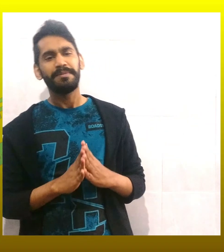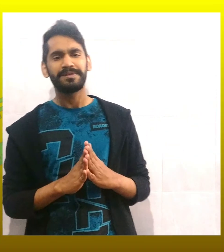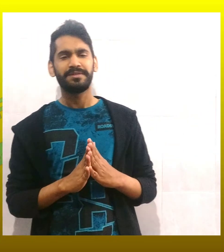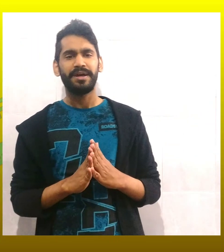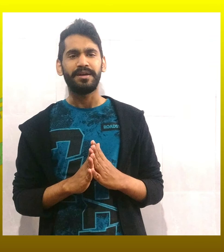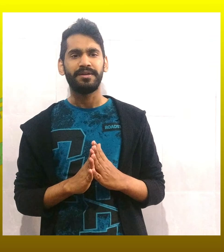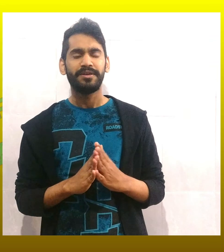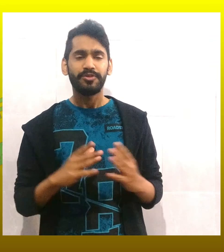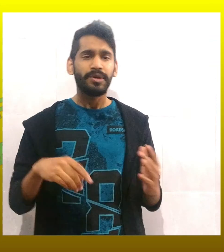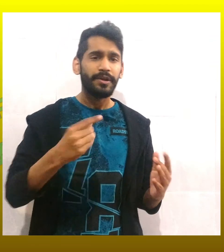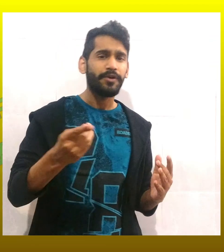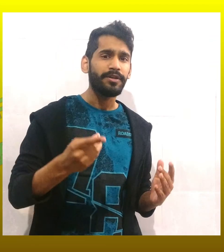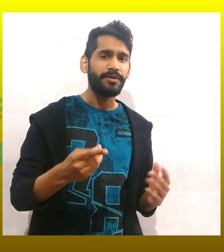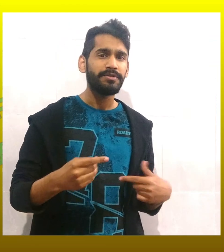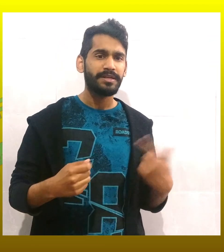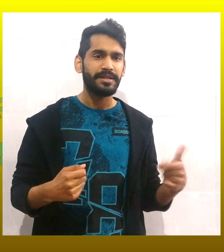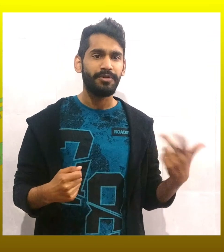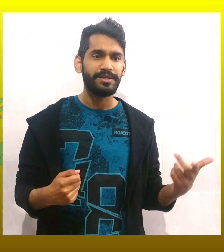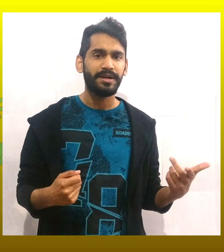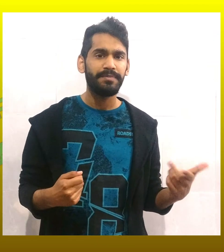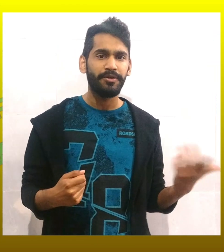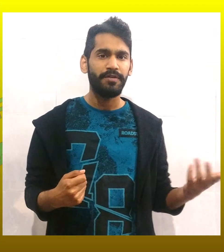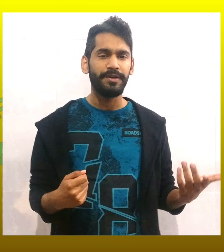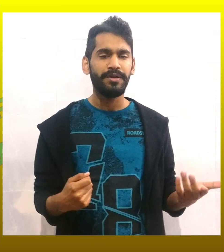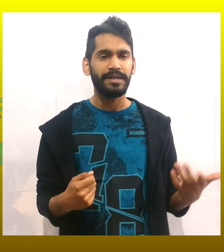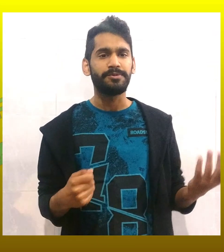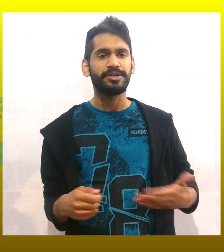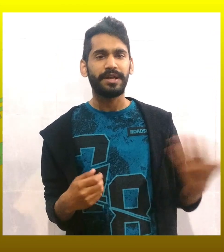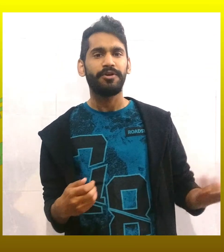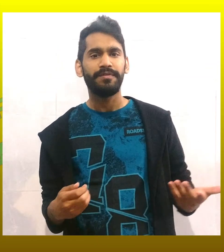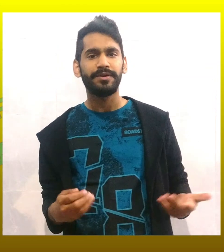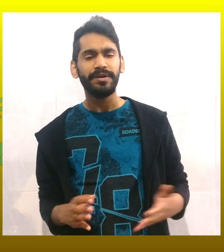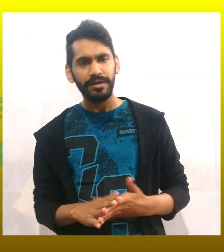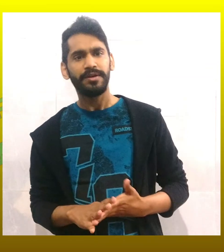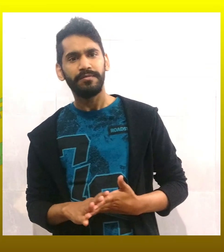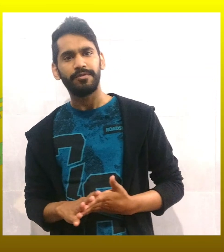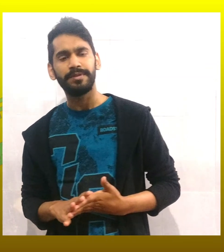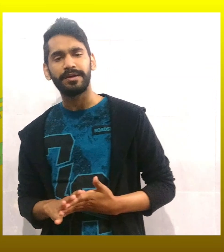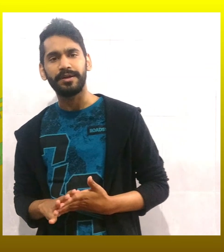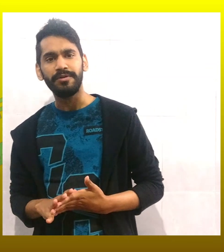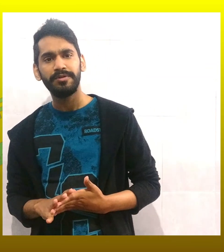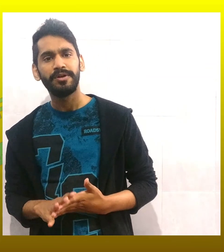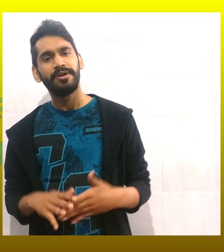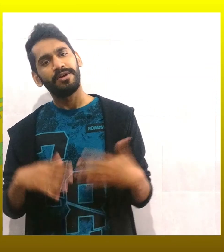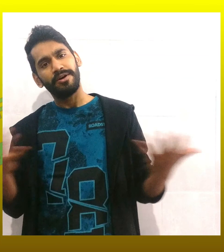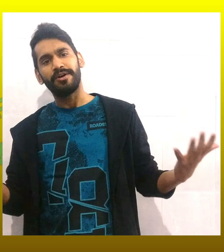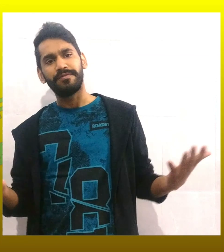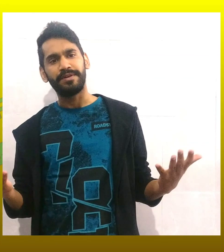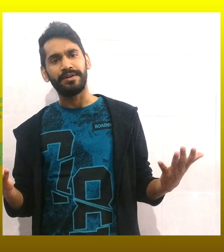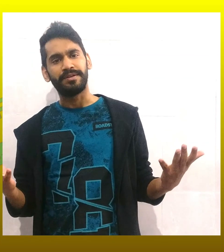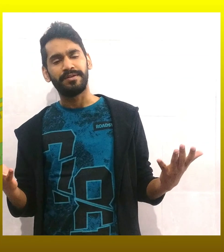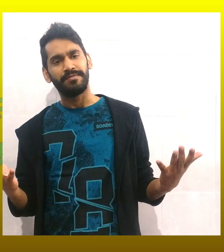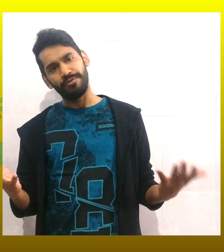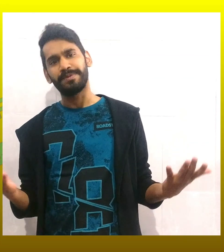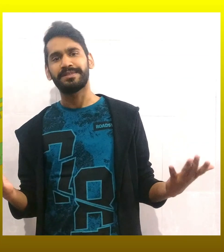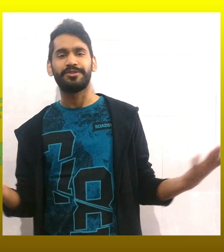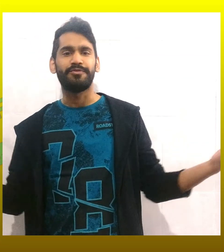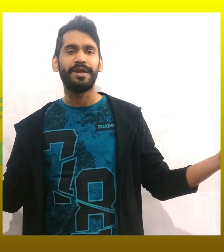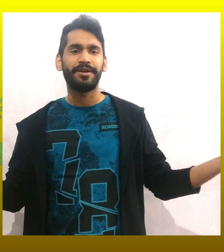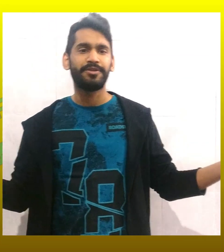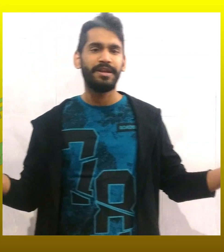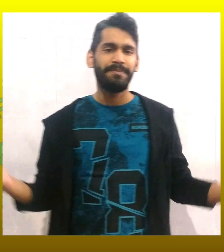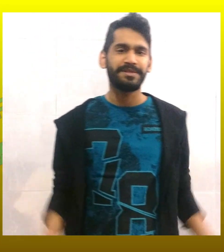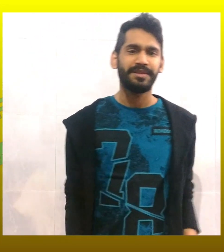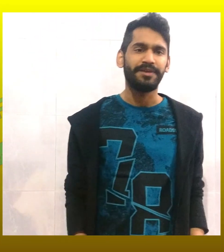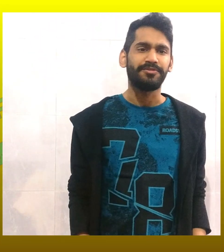दो, नहीं पसंद आया है तो यार एक और देखो, इसका सर्कुलेशन का भी एक और वीडियो, ट्रांसपोर्टेशन का एक और वीडियो है, वो भी देख के आओ। और फिर वो पसंद आए तो